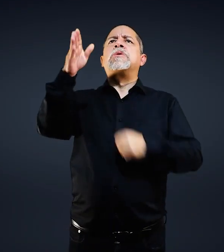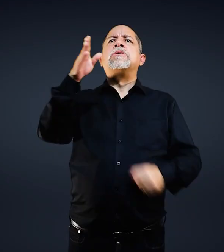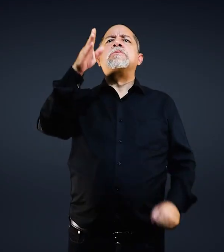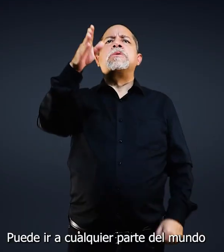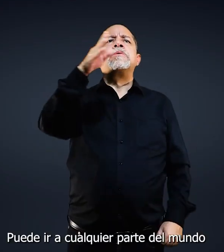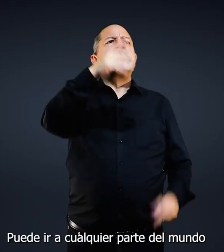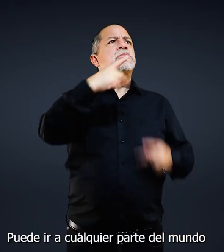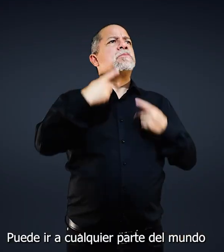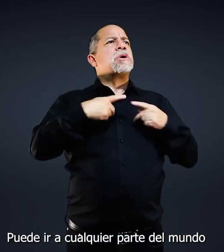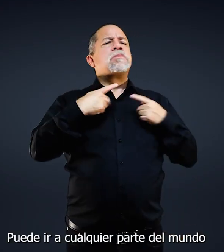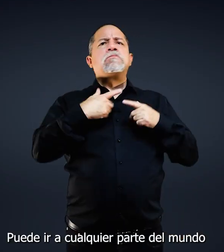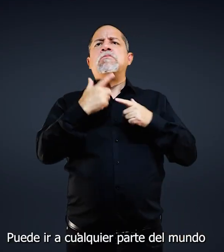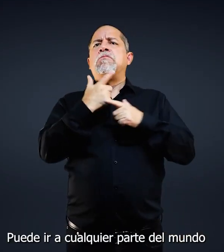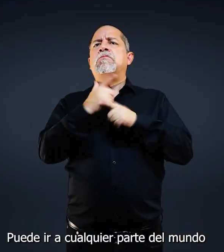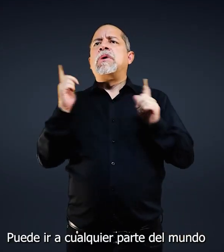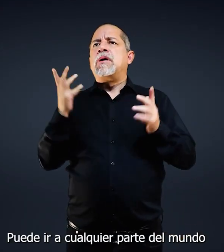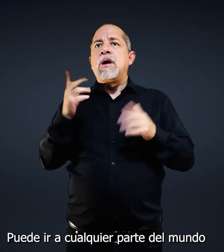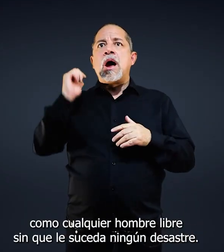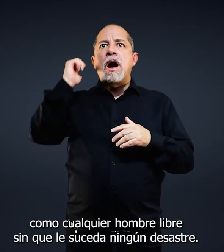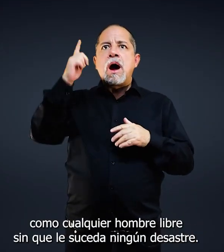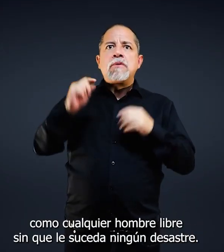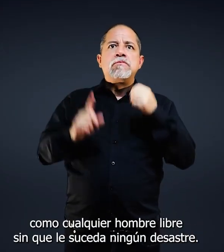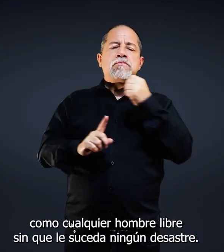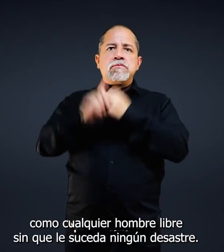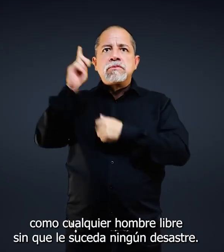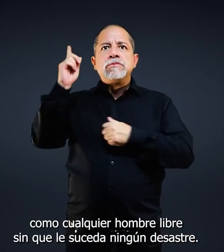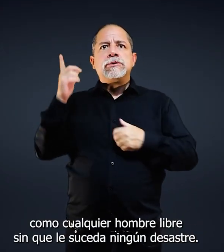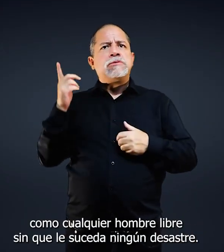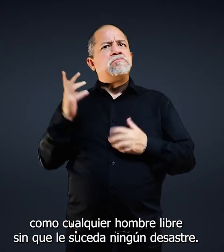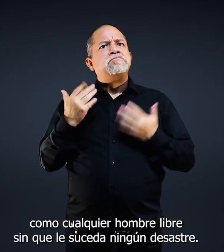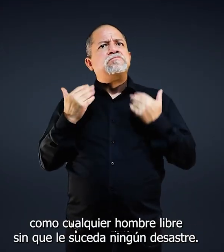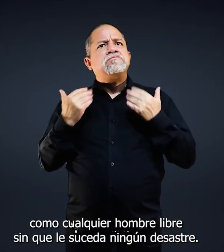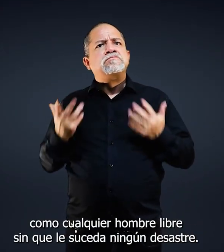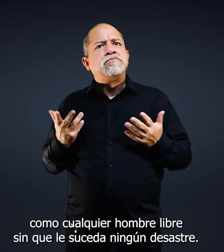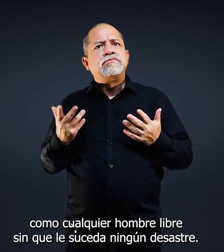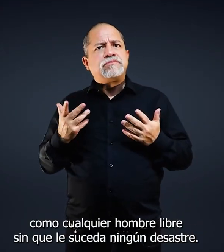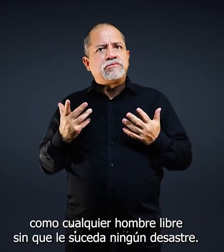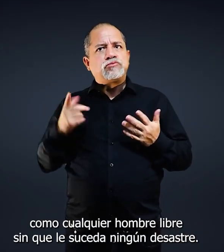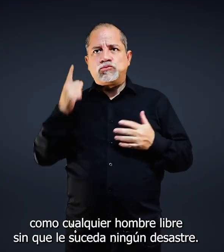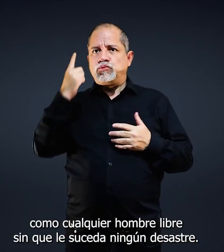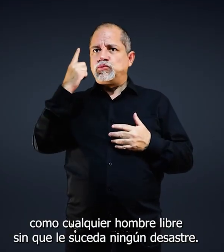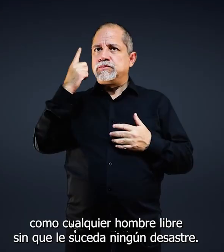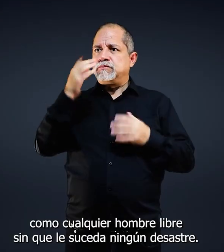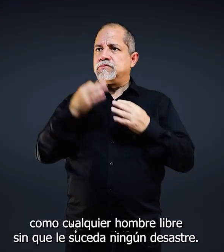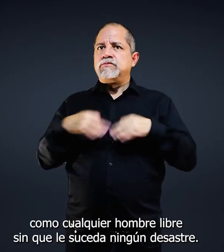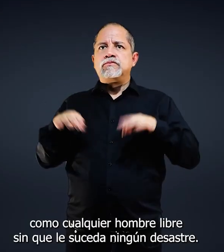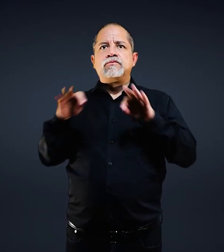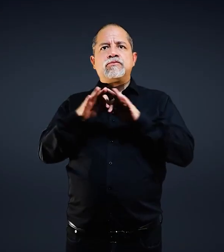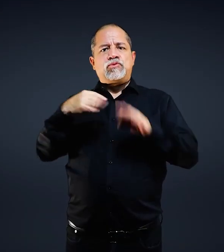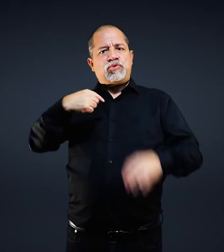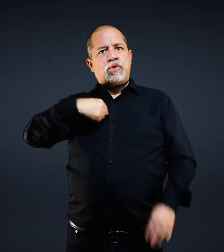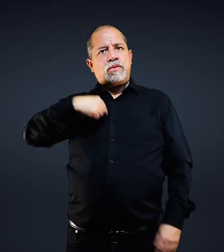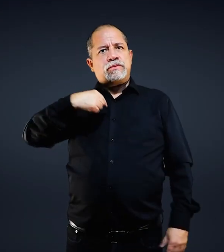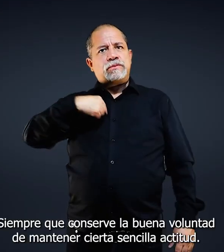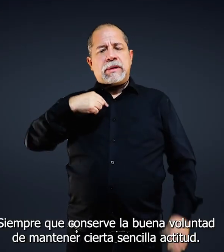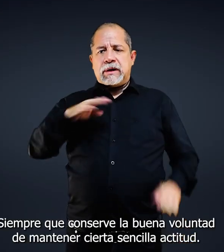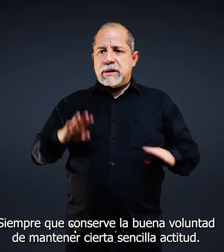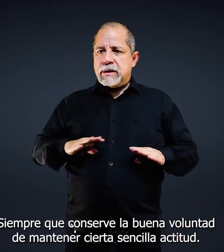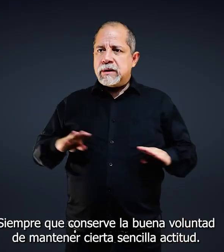Puede ir a cualquier parte del mundo como cualquier hombre libre, sin que le suceda ningún desastre, siempre que conserve la